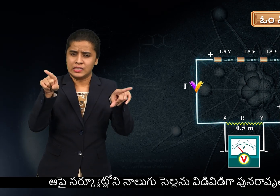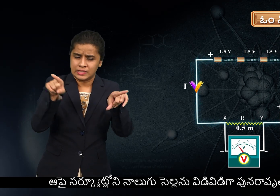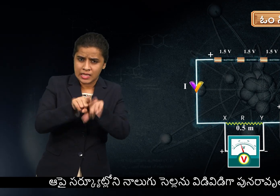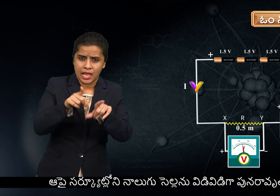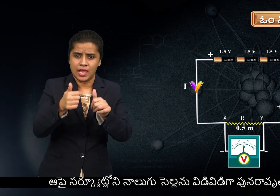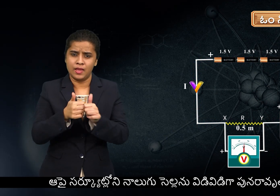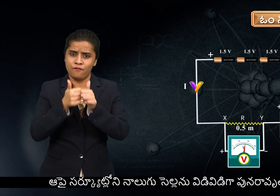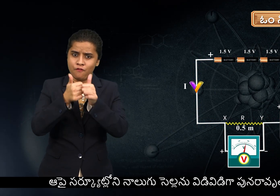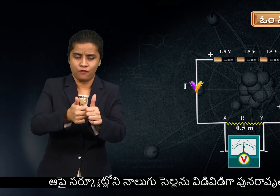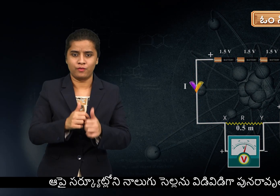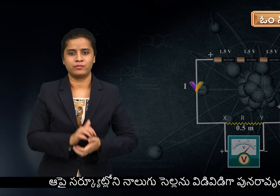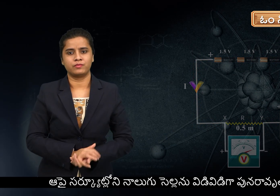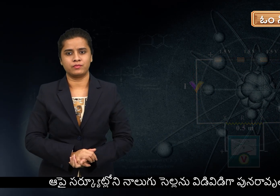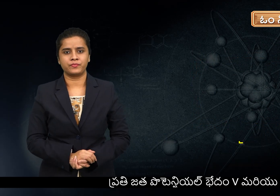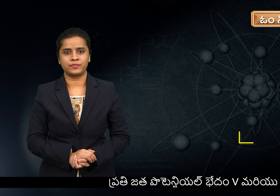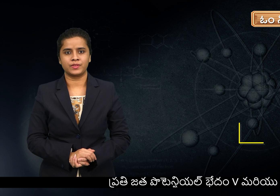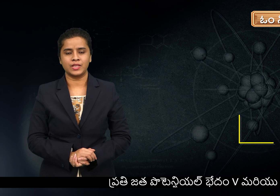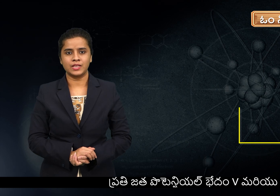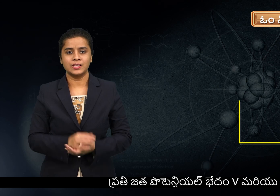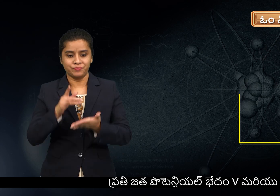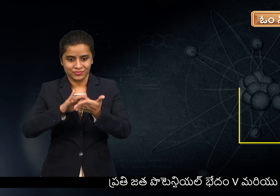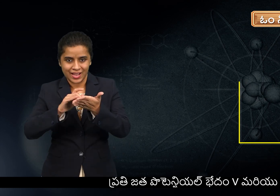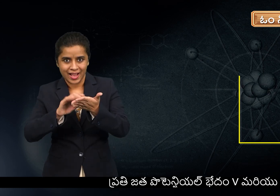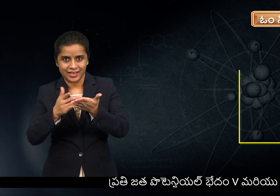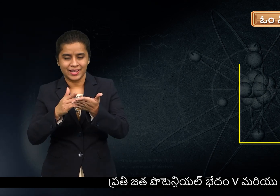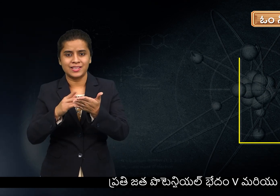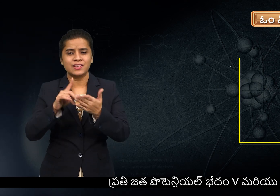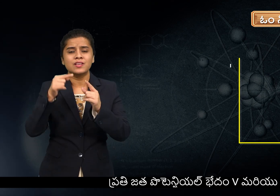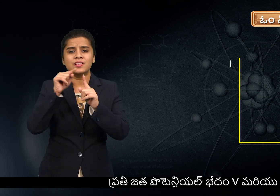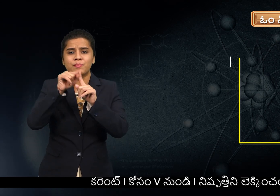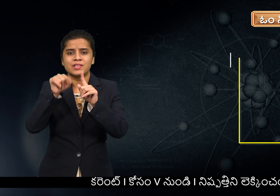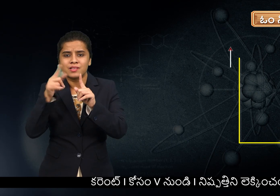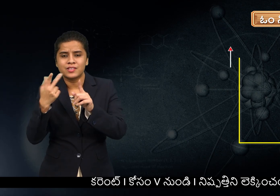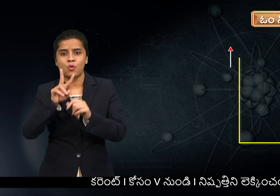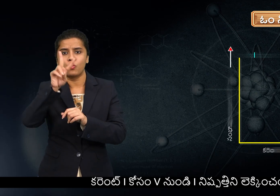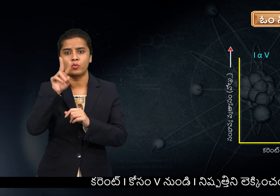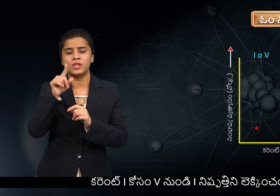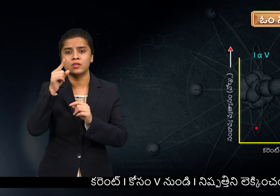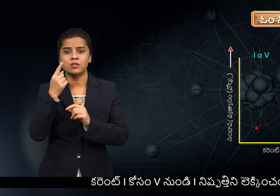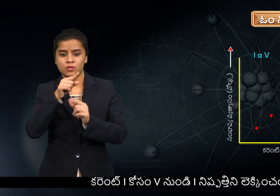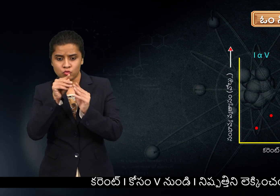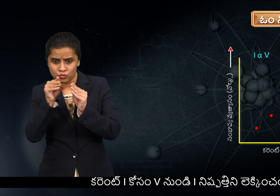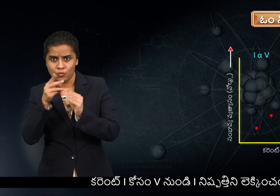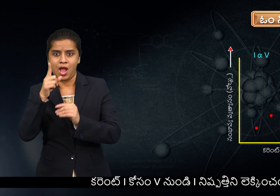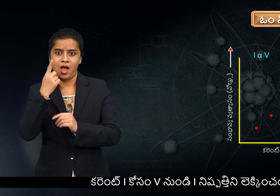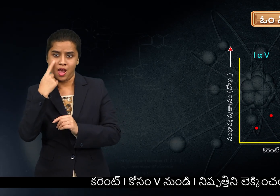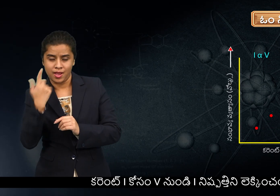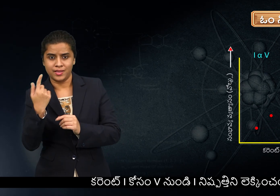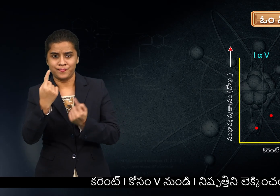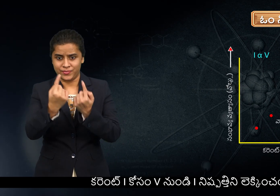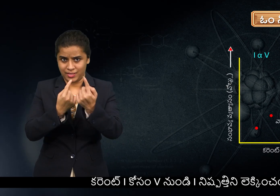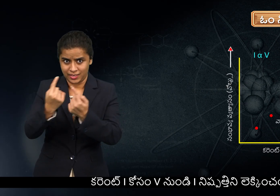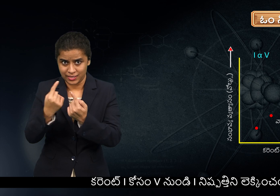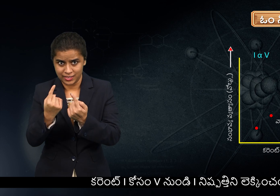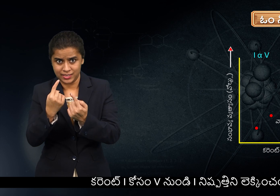విడివిడిగా పునరావృతం చేయండి. ప్రతి జత పొటెన్షియల్ భేదం V మరియు కరెంట్ I కోసం V